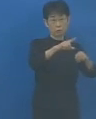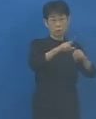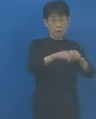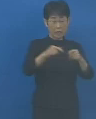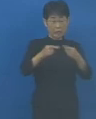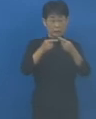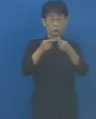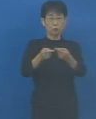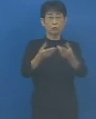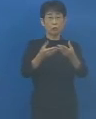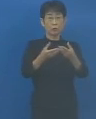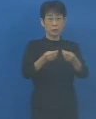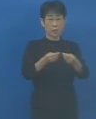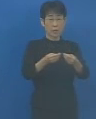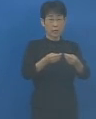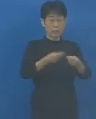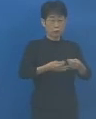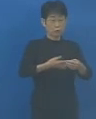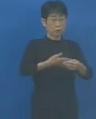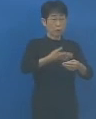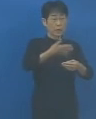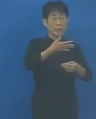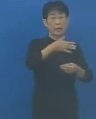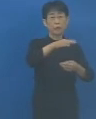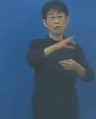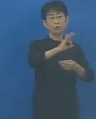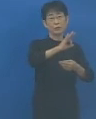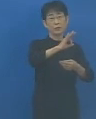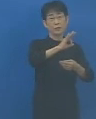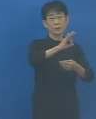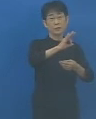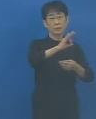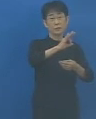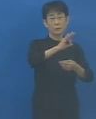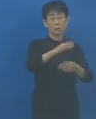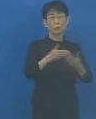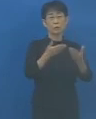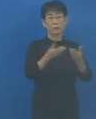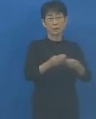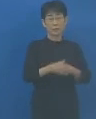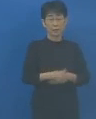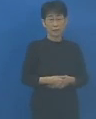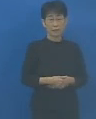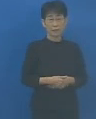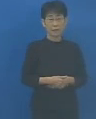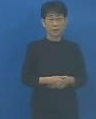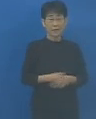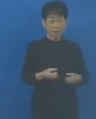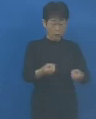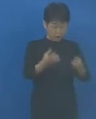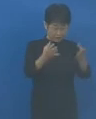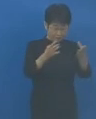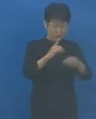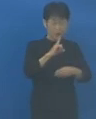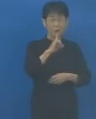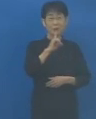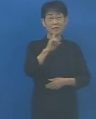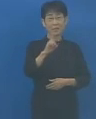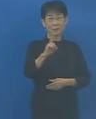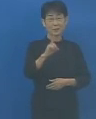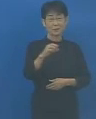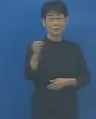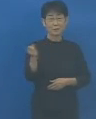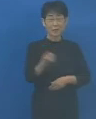され前よりも順位を上げての10位ということになりました。祝福申し上げたいと思いますしその労